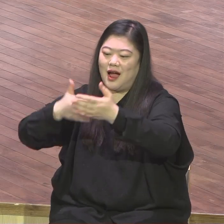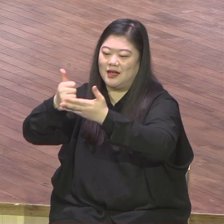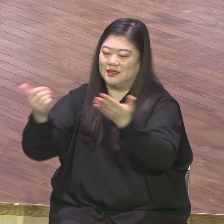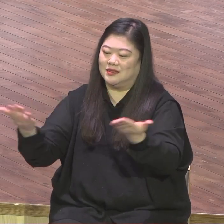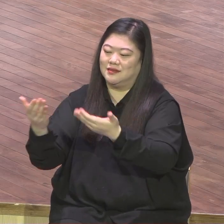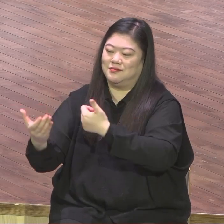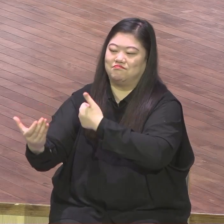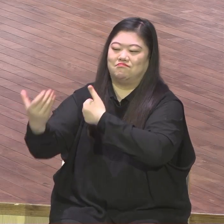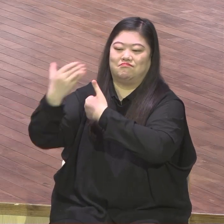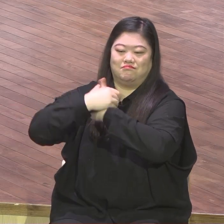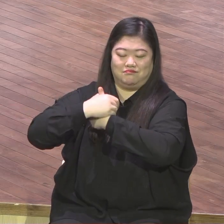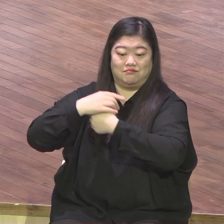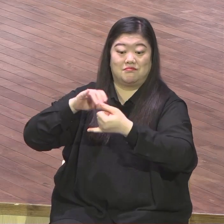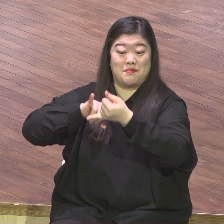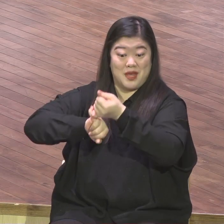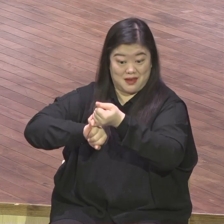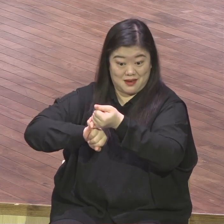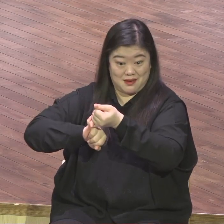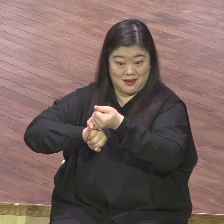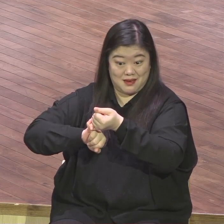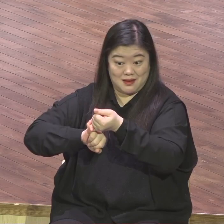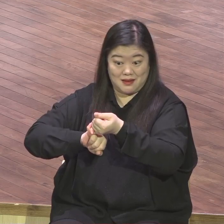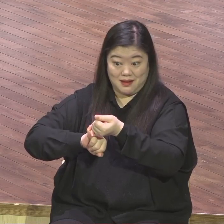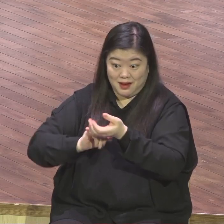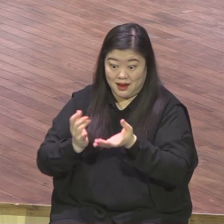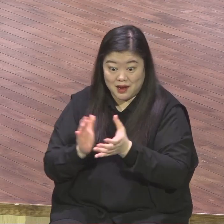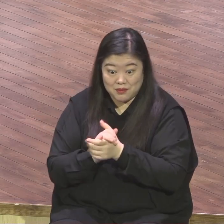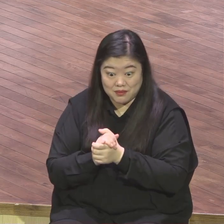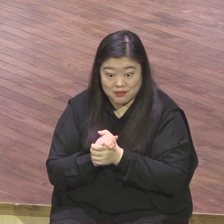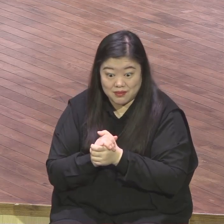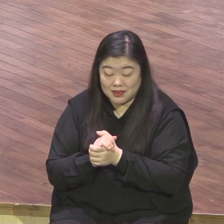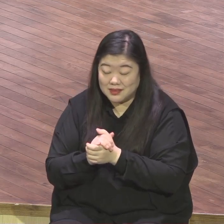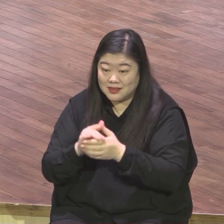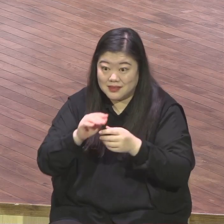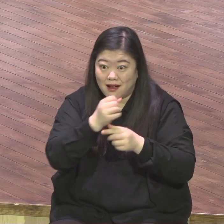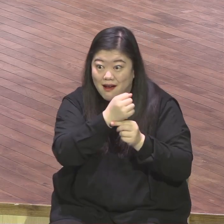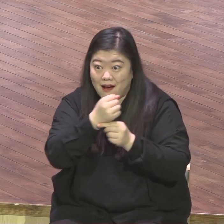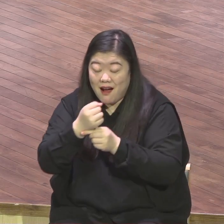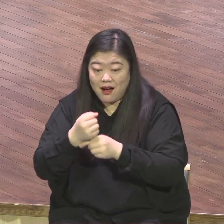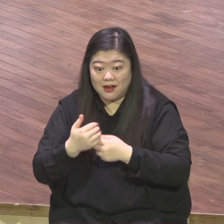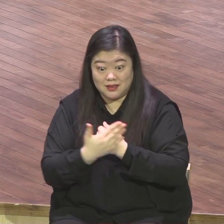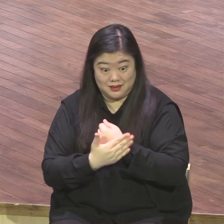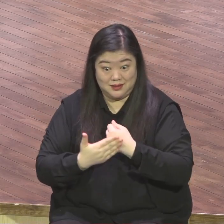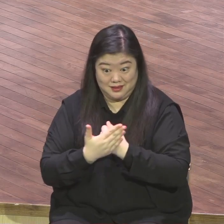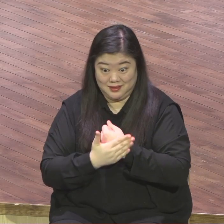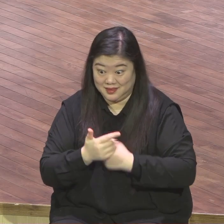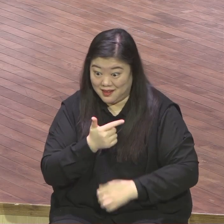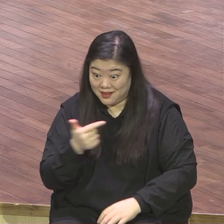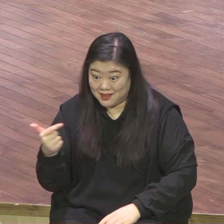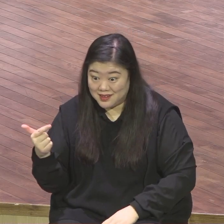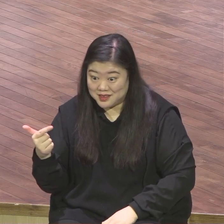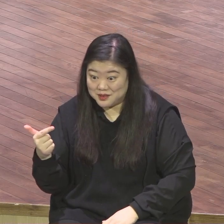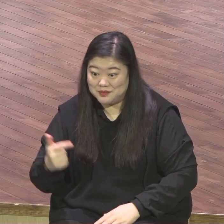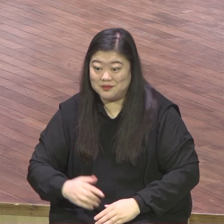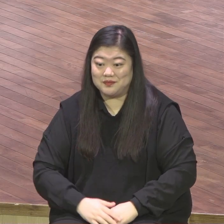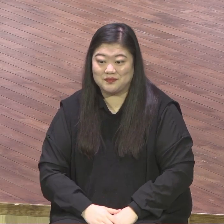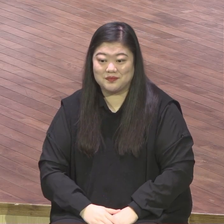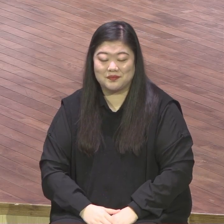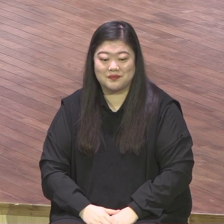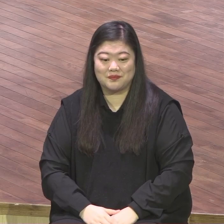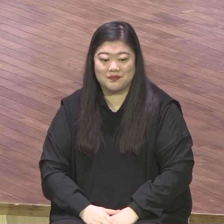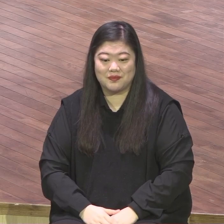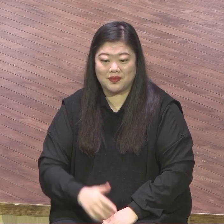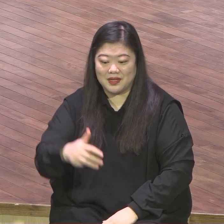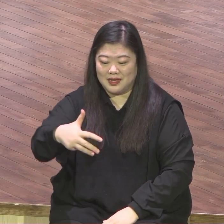말씀은 가슴 벅찬 언약의 메시지를 우리에게 주셨습니다. 우리를 창세기